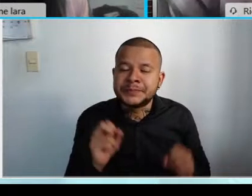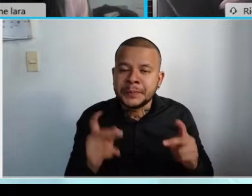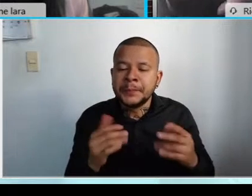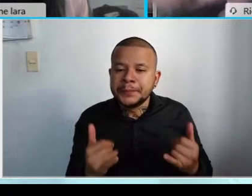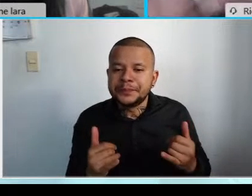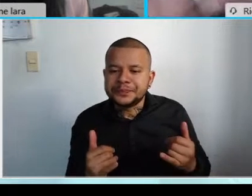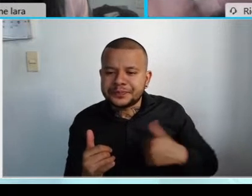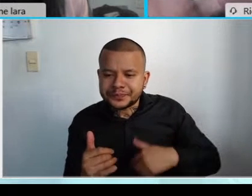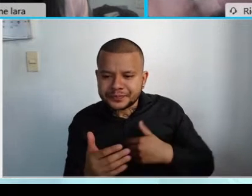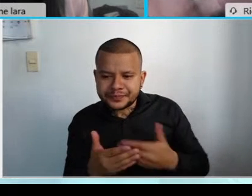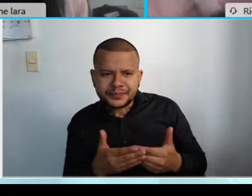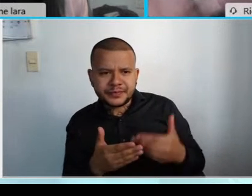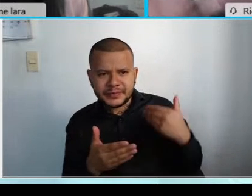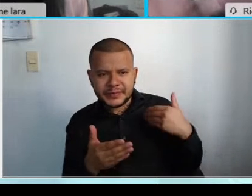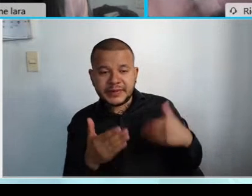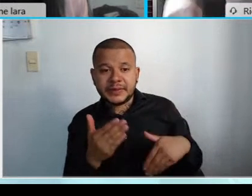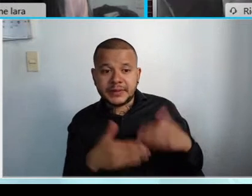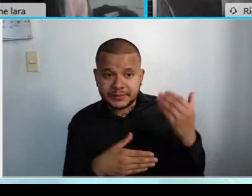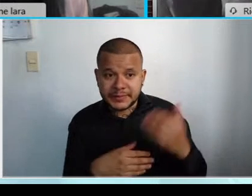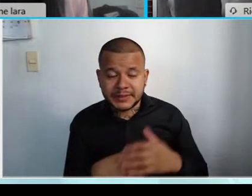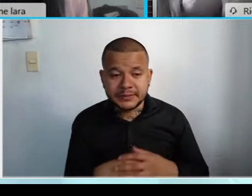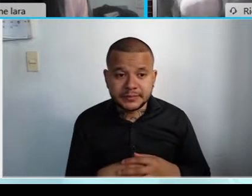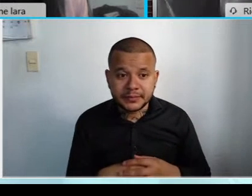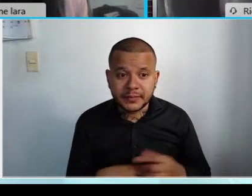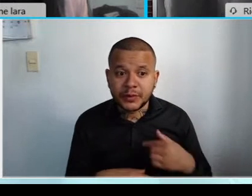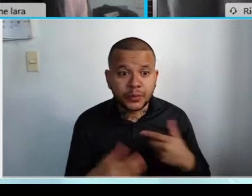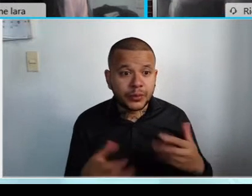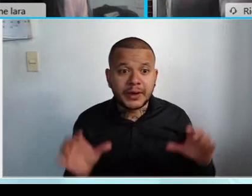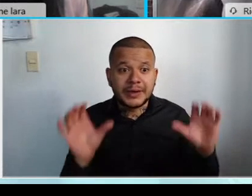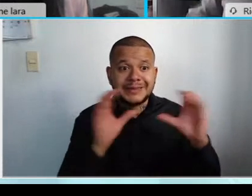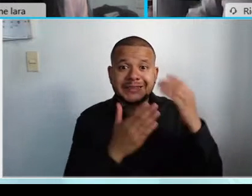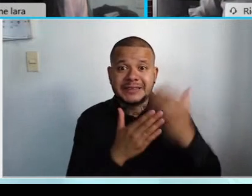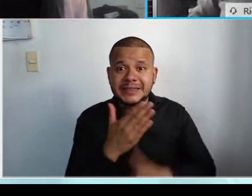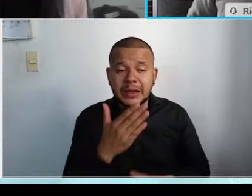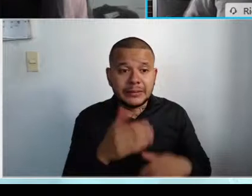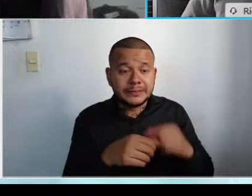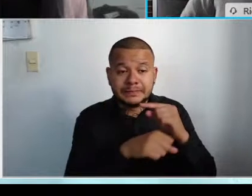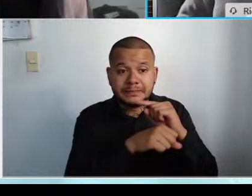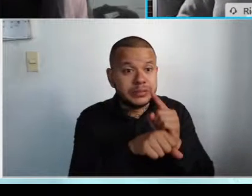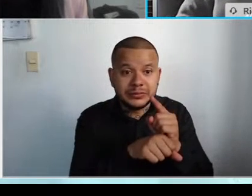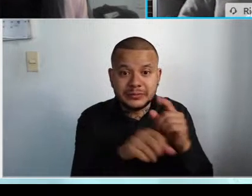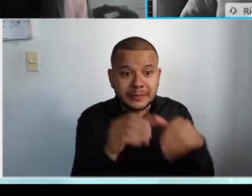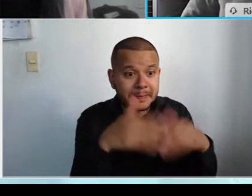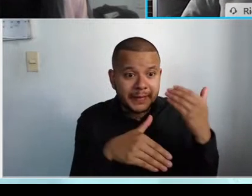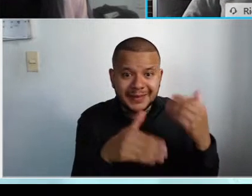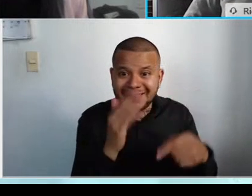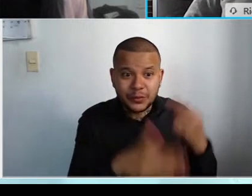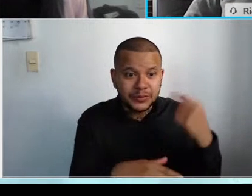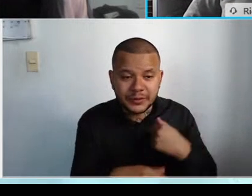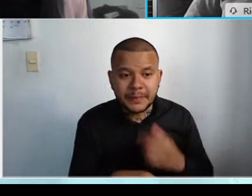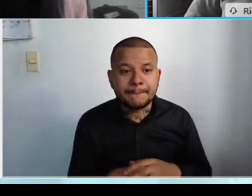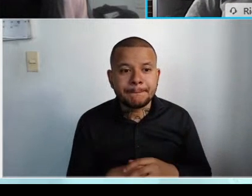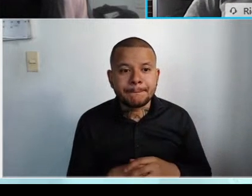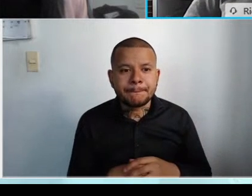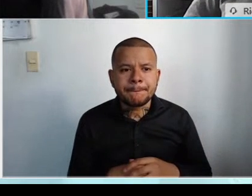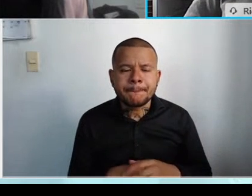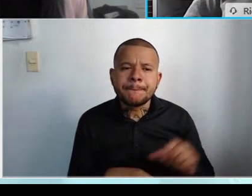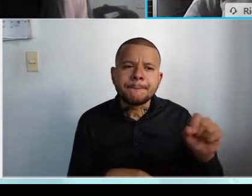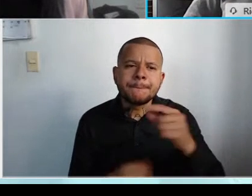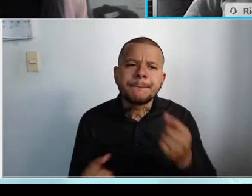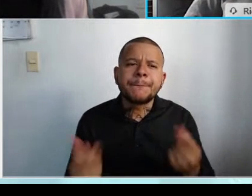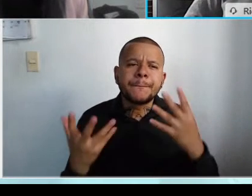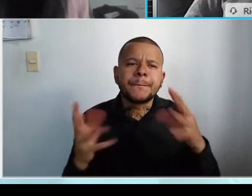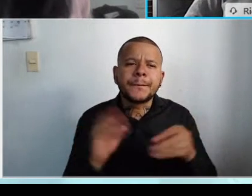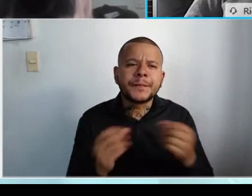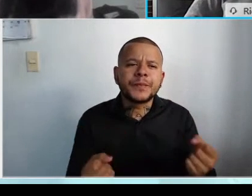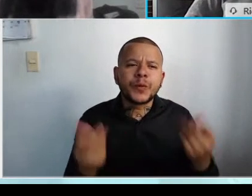que hemos empezado desde hace rato, porque yo me certifiqué casi que al momento en que salió todo esto. Entonces, ¿cuántos somos?